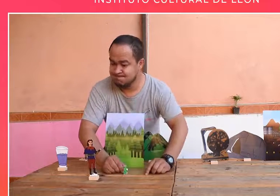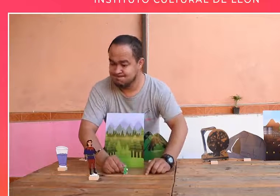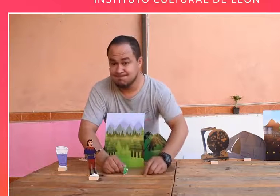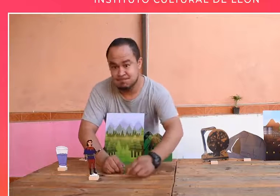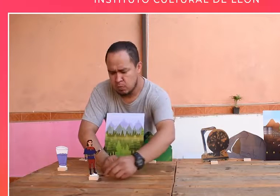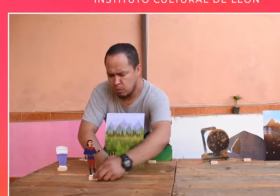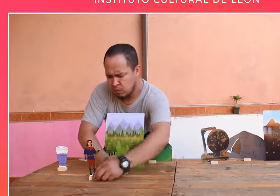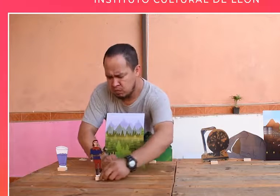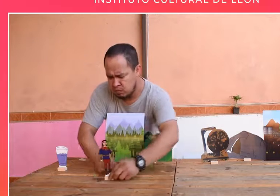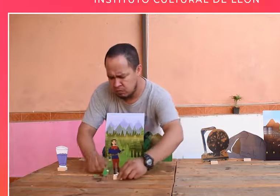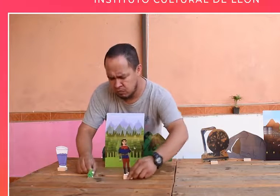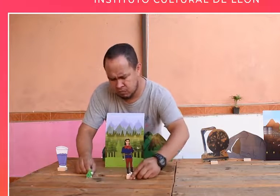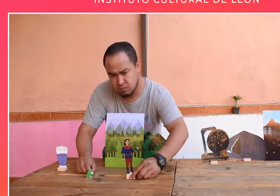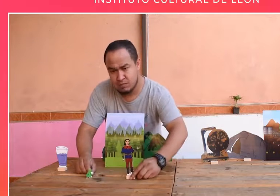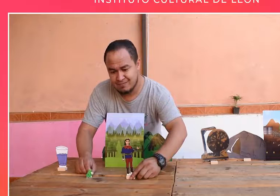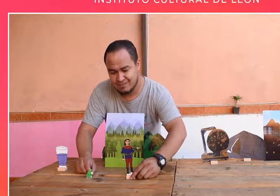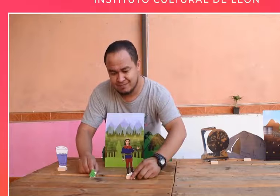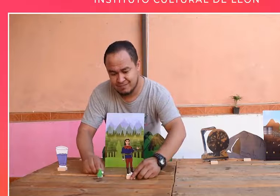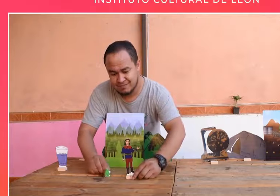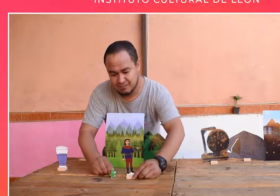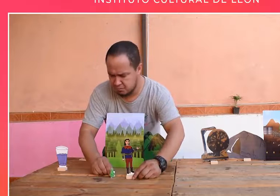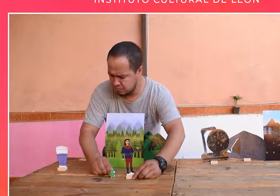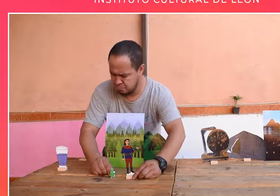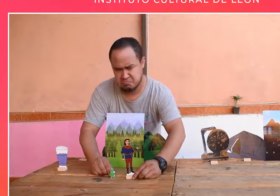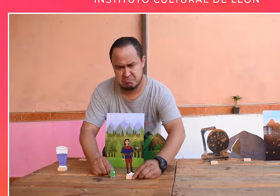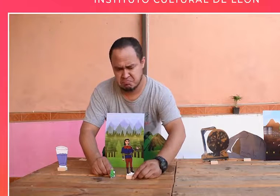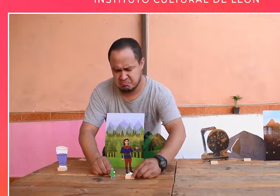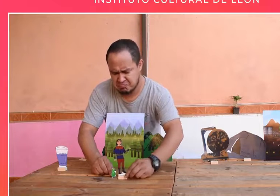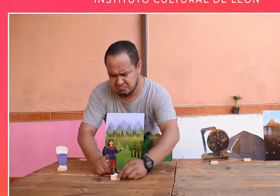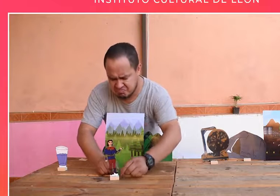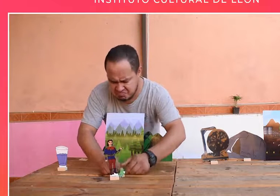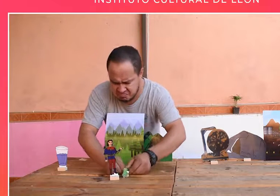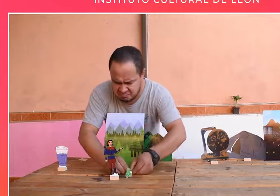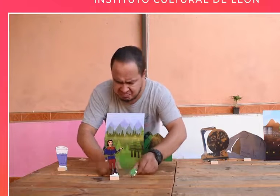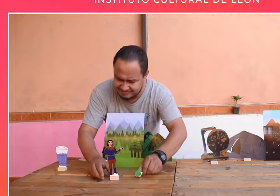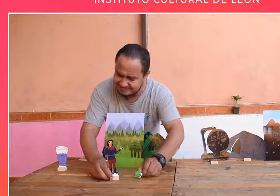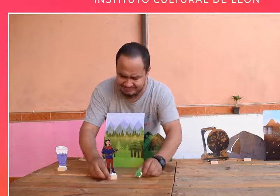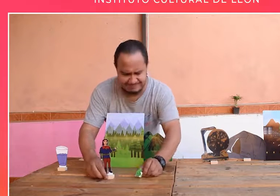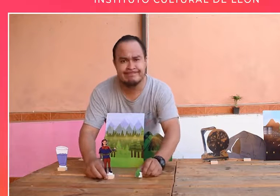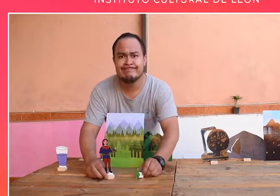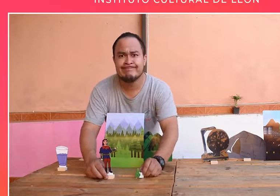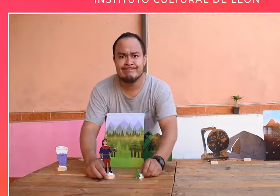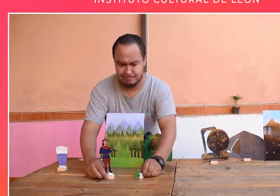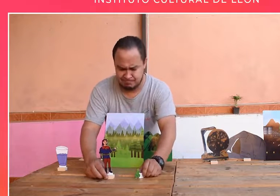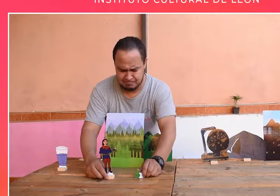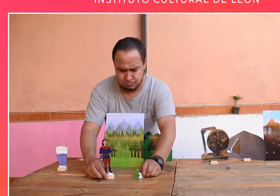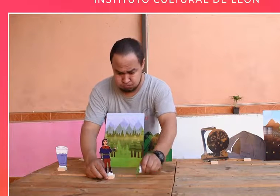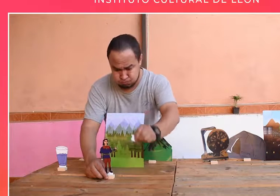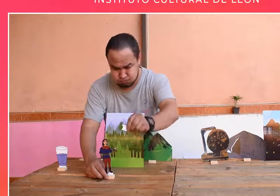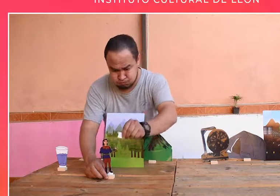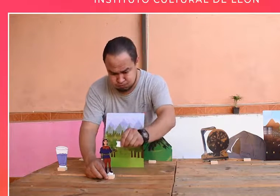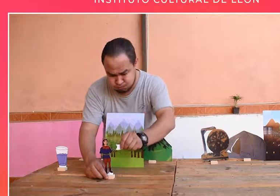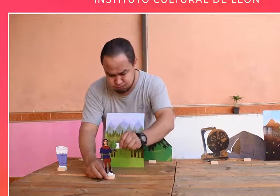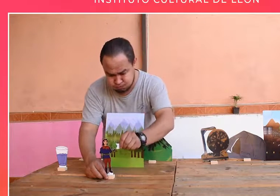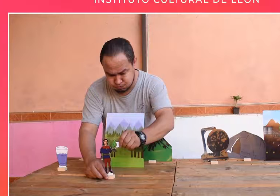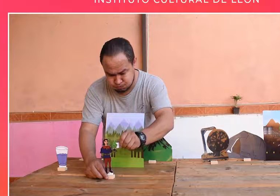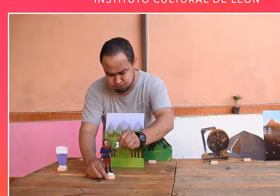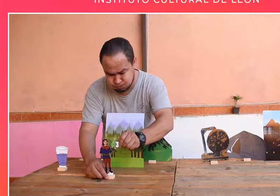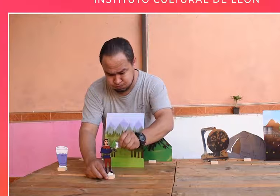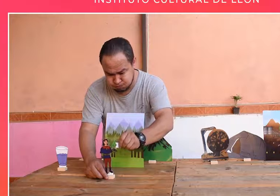El sapo se comportaba muy extraño y el príncipe no estaba muy seguro de qué era lo que estaba pasando. El sapo lo seguía mucho y se